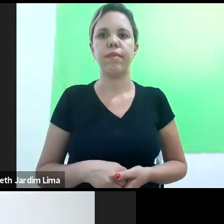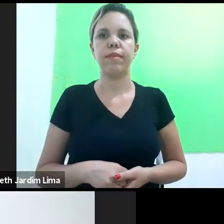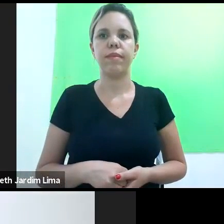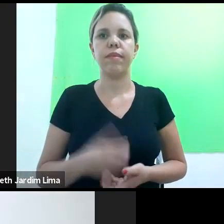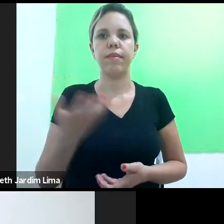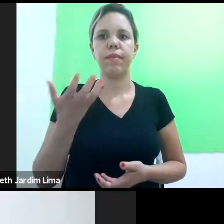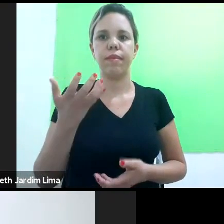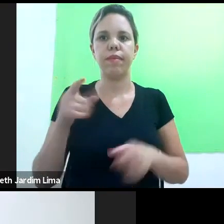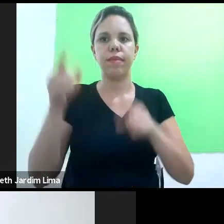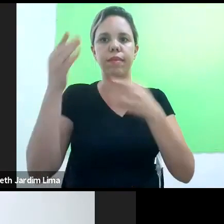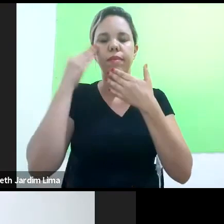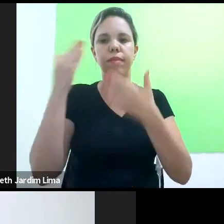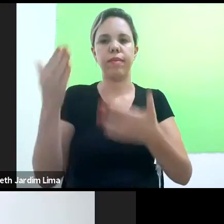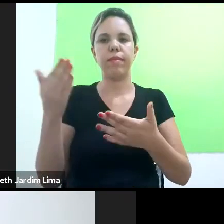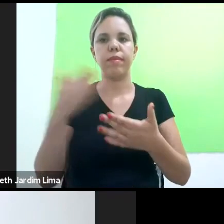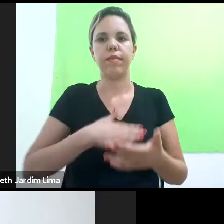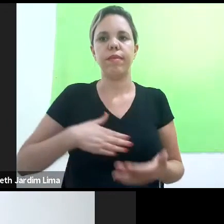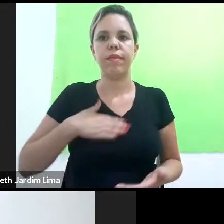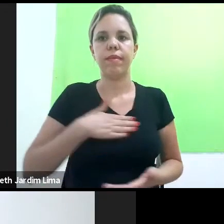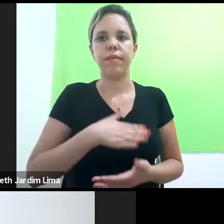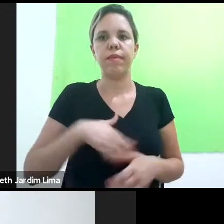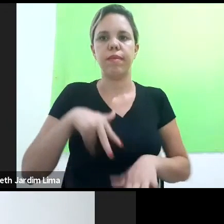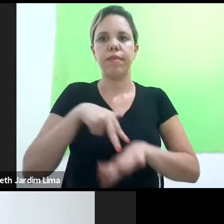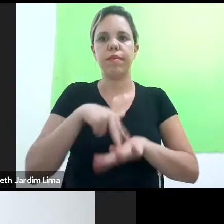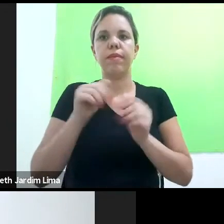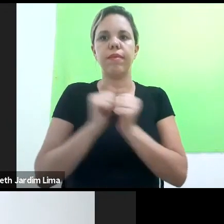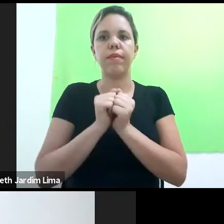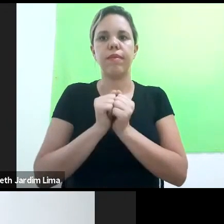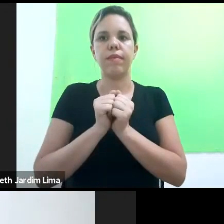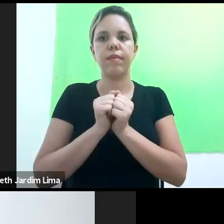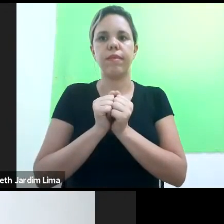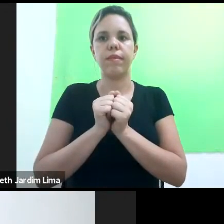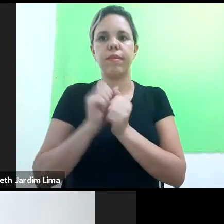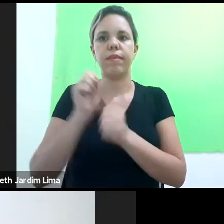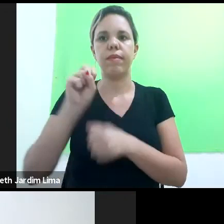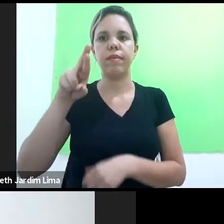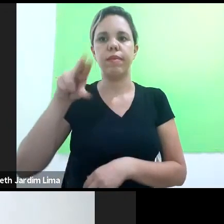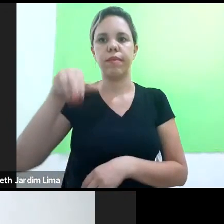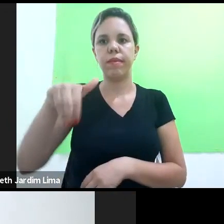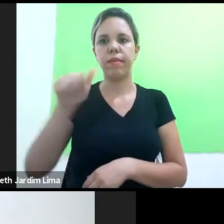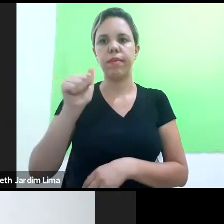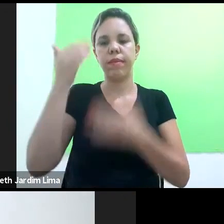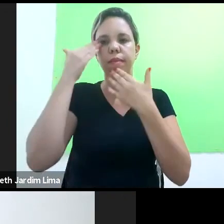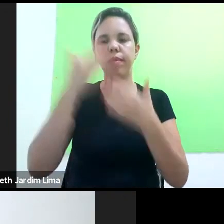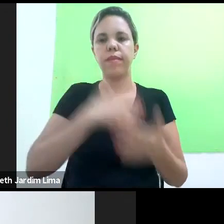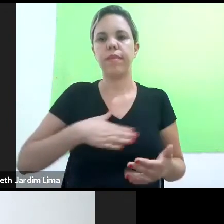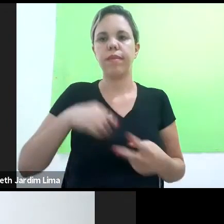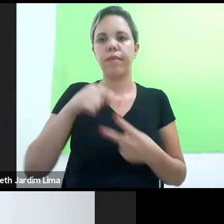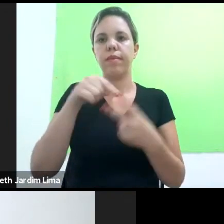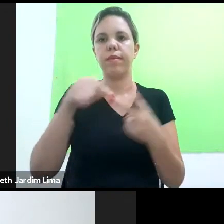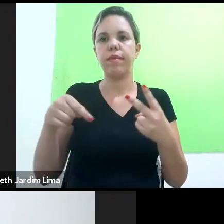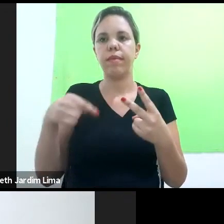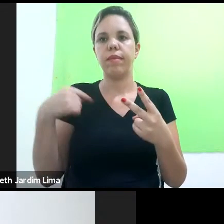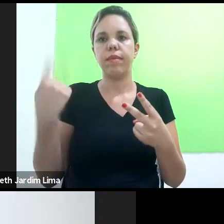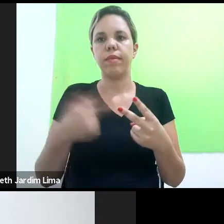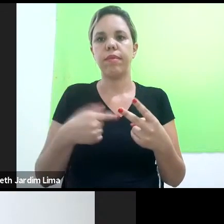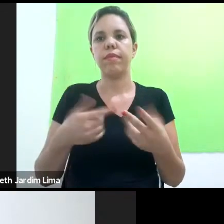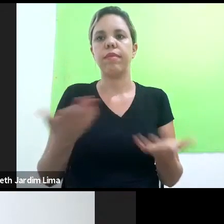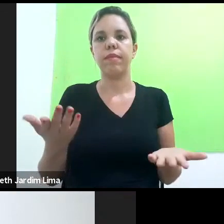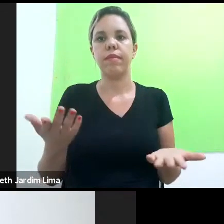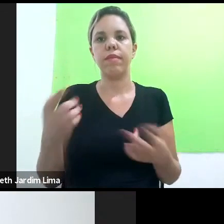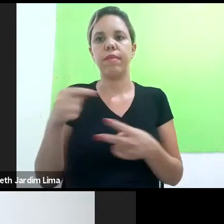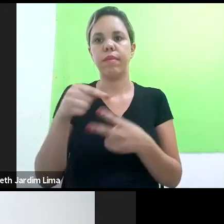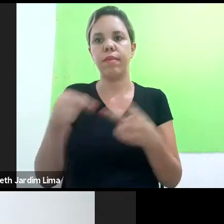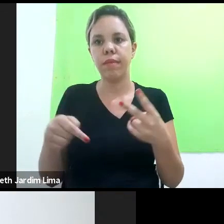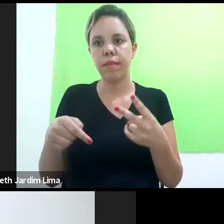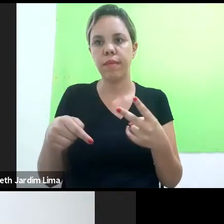te agradecer imensamente estar aqui com a gente. Samara, é um prazer, é uma honra para a gente ter vocês duas aqui, e não por acaso vocês duas